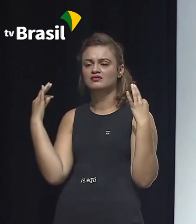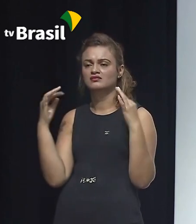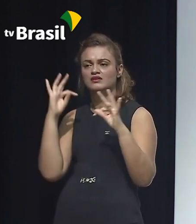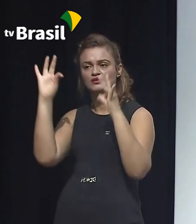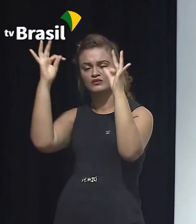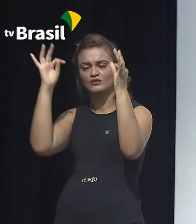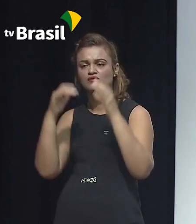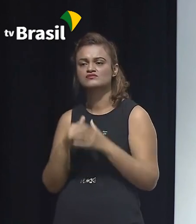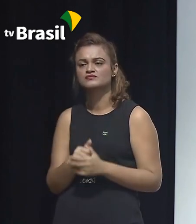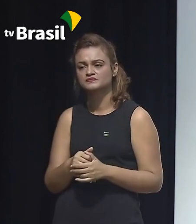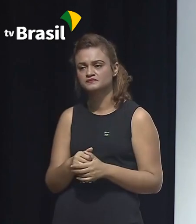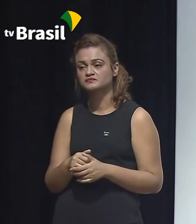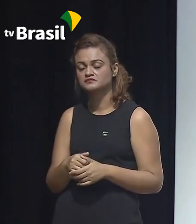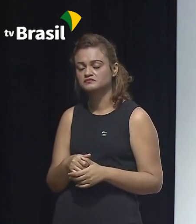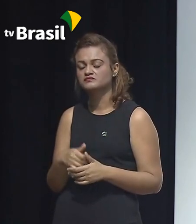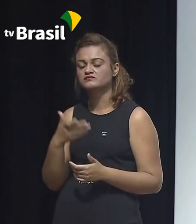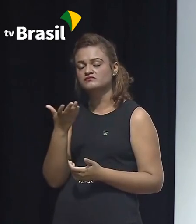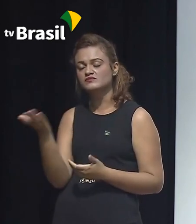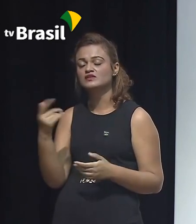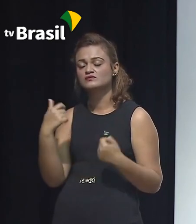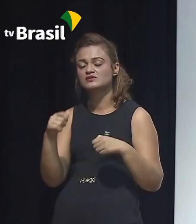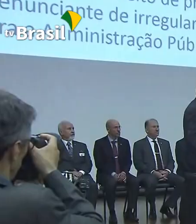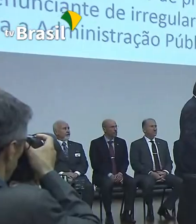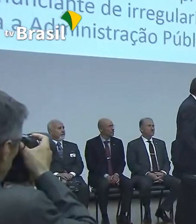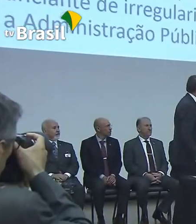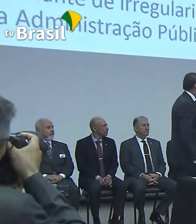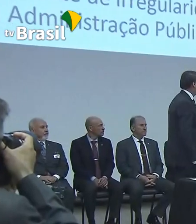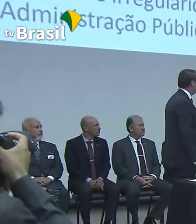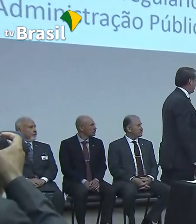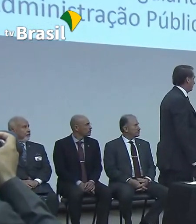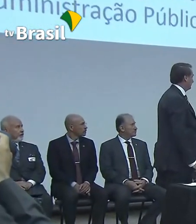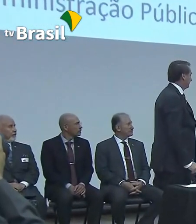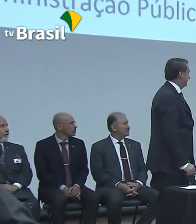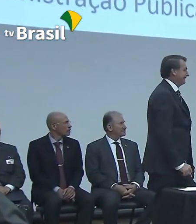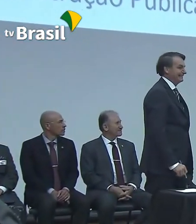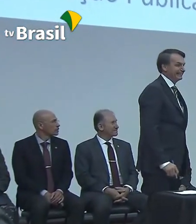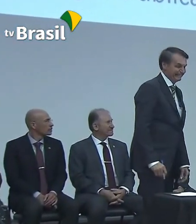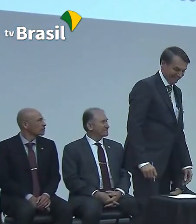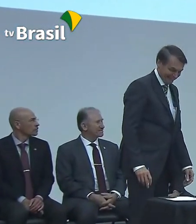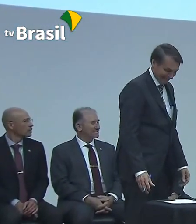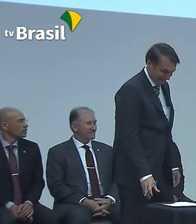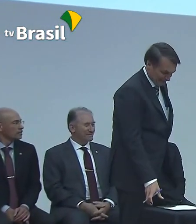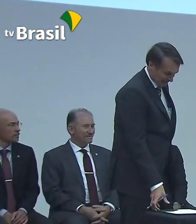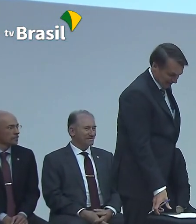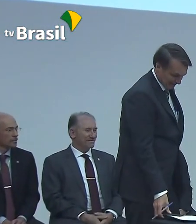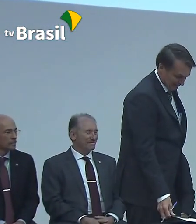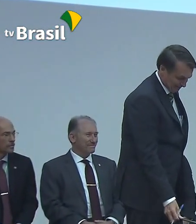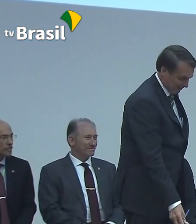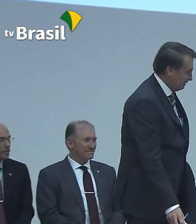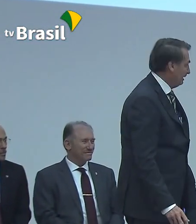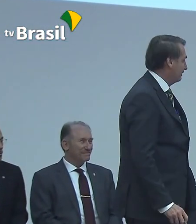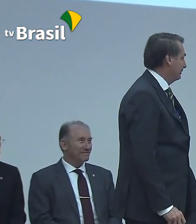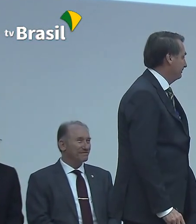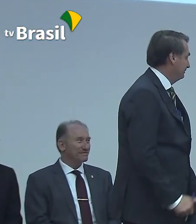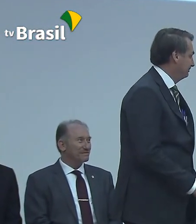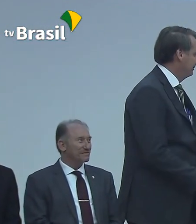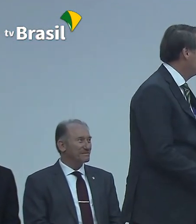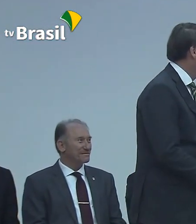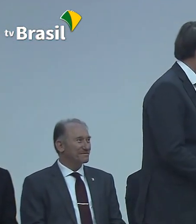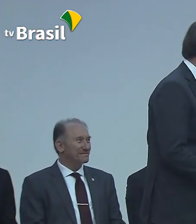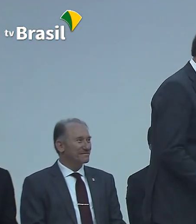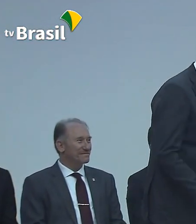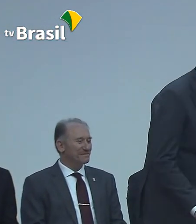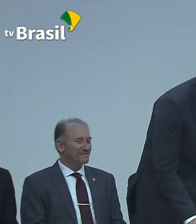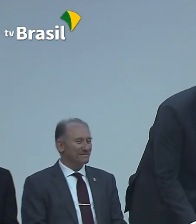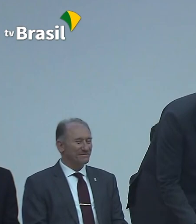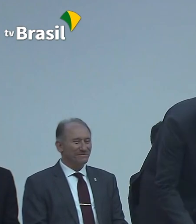detém. Então nós temos que avançar nisso. E nesta terça-feira, durante o Fórum de Combate à Corrupção,